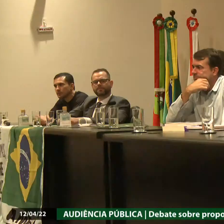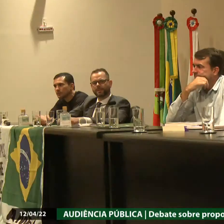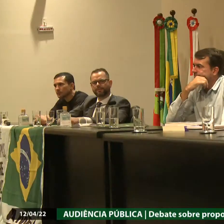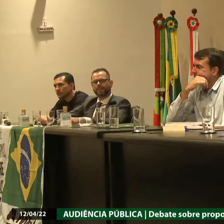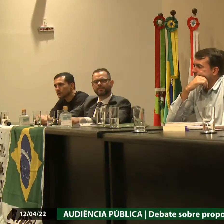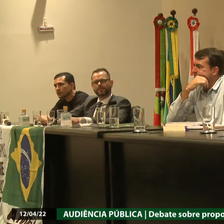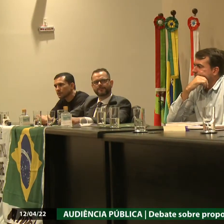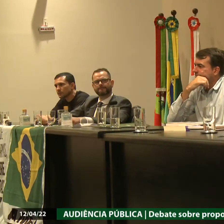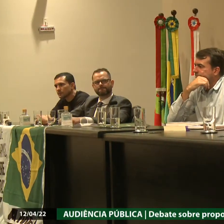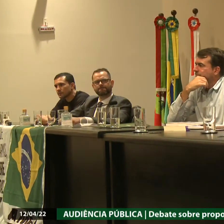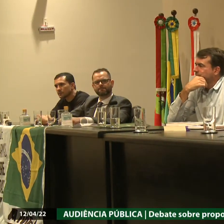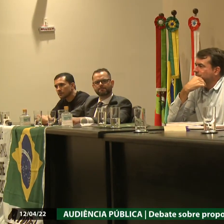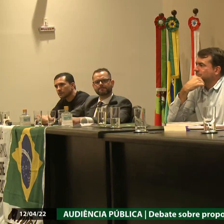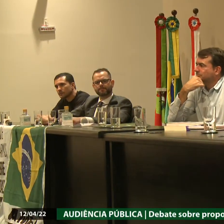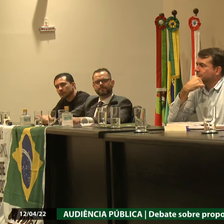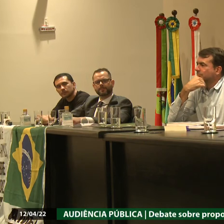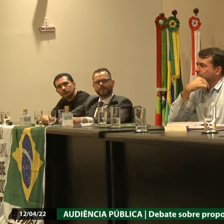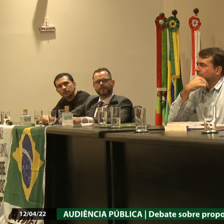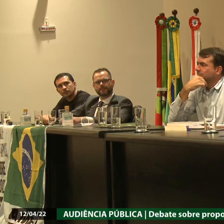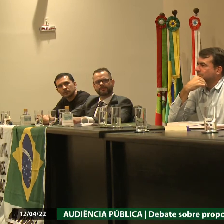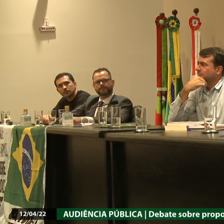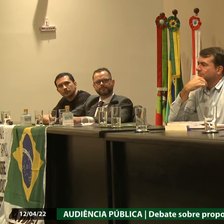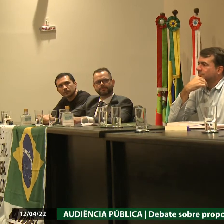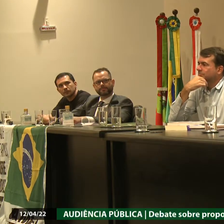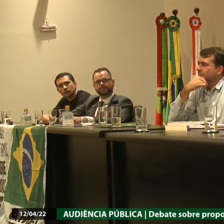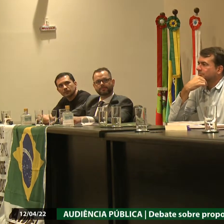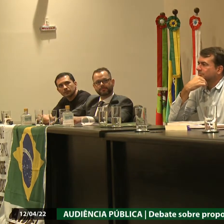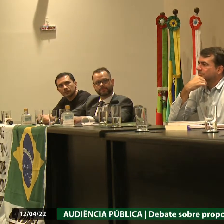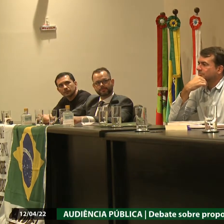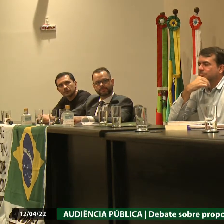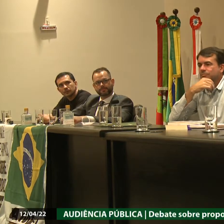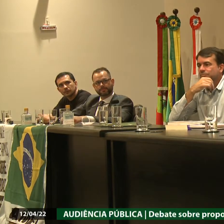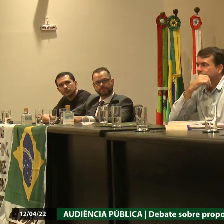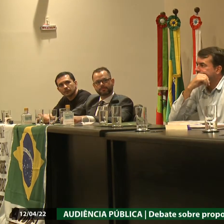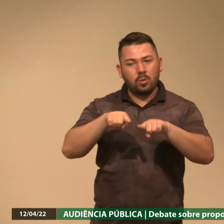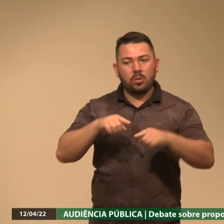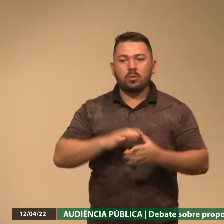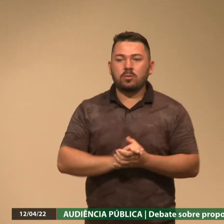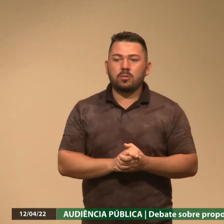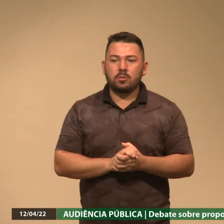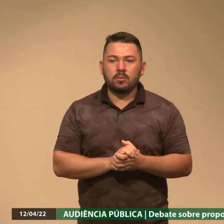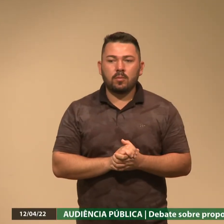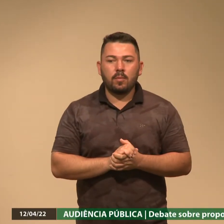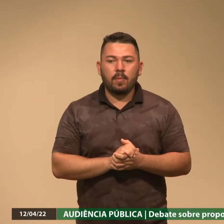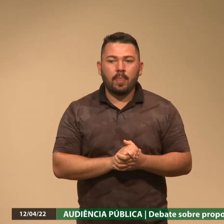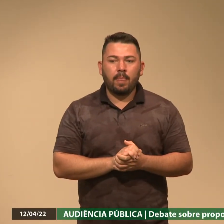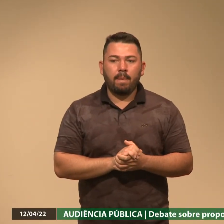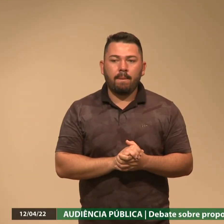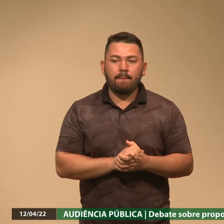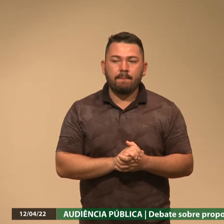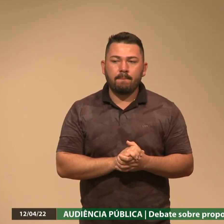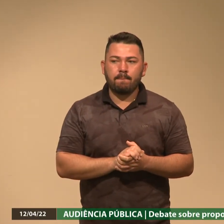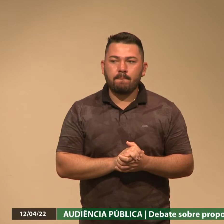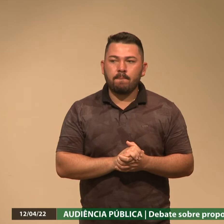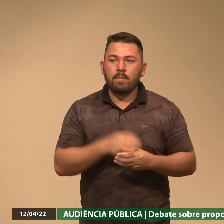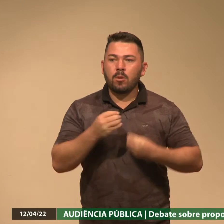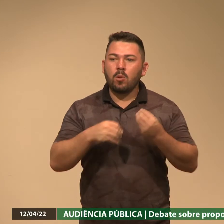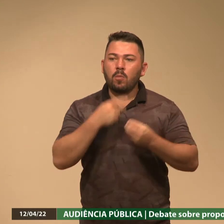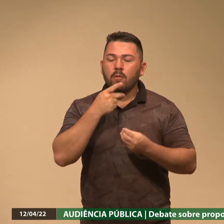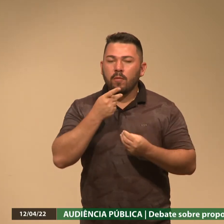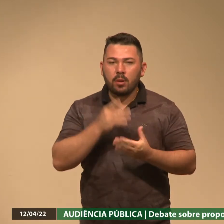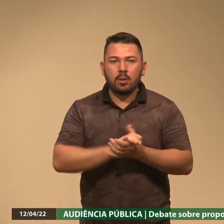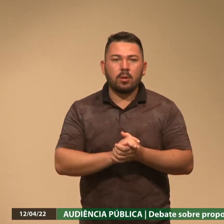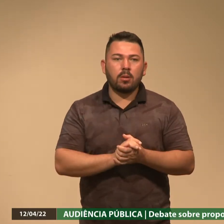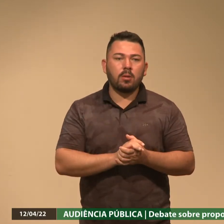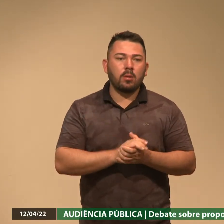nosso E isso não é um problema meu até a noite de hoje daqui para frente um problema nosso tá como eu disse